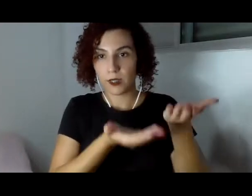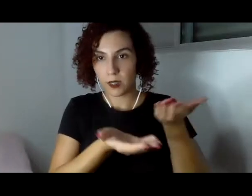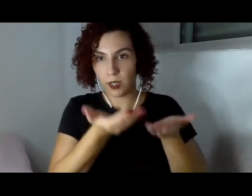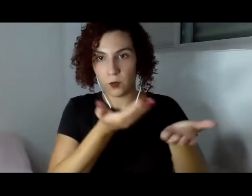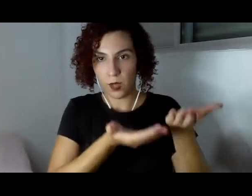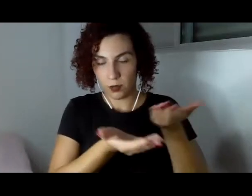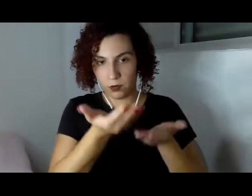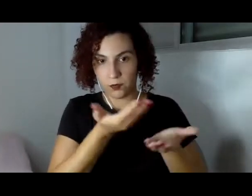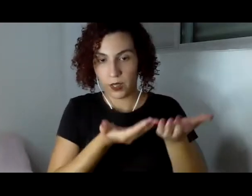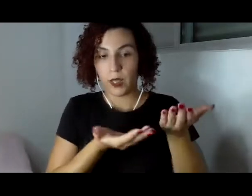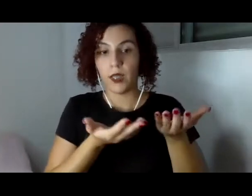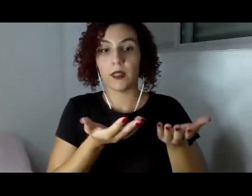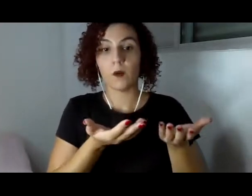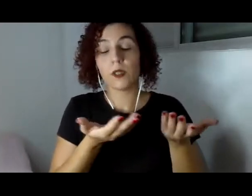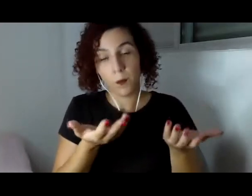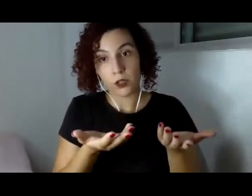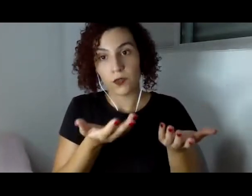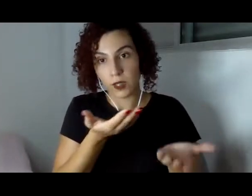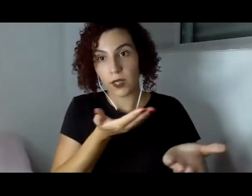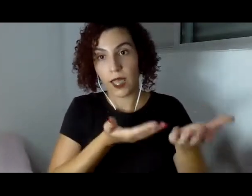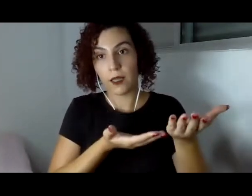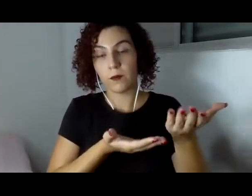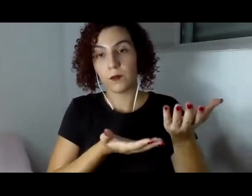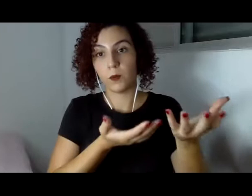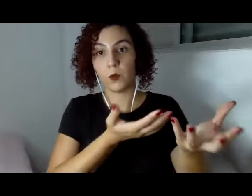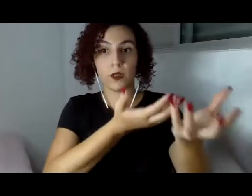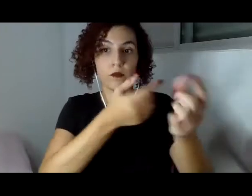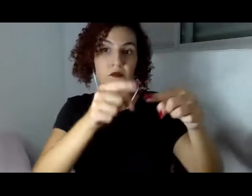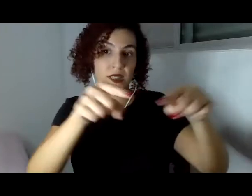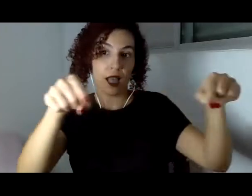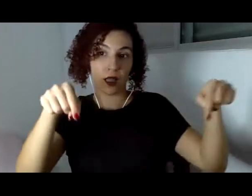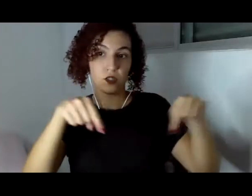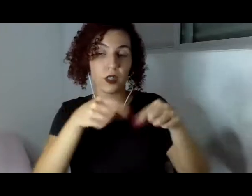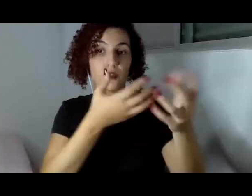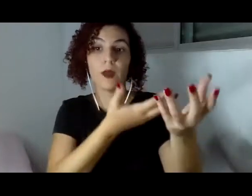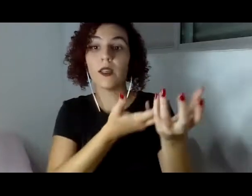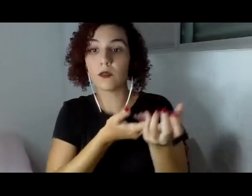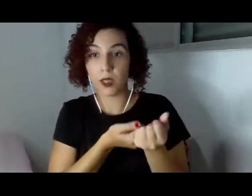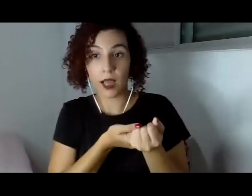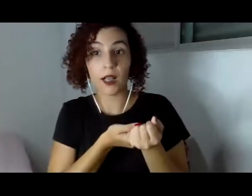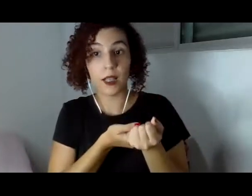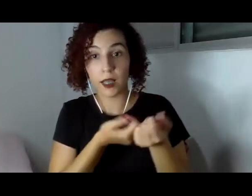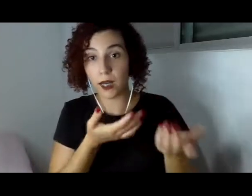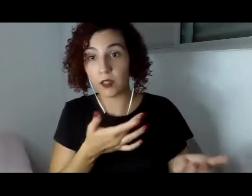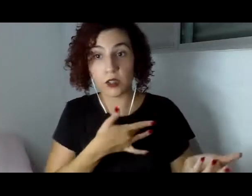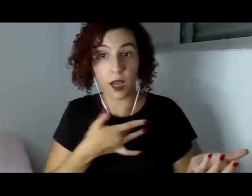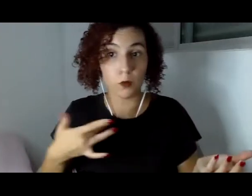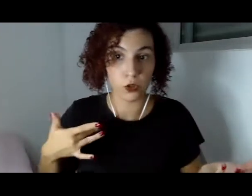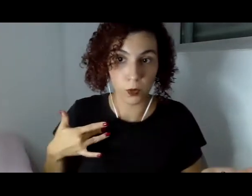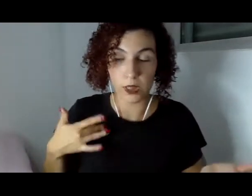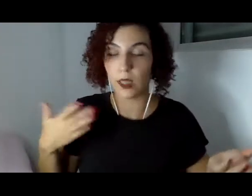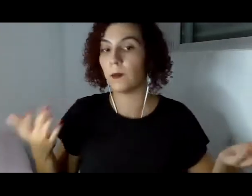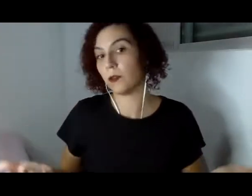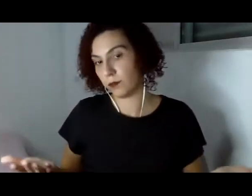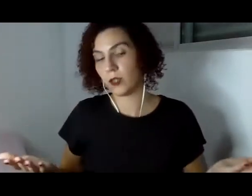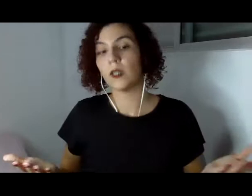Temos esse atendimento. Então, você pode fazer, né? Tipo assim, uma sala de atendimento, será a clínica, né? De saúde,